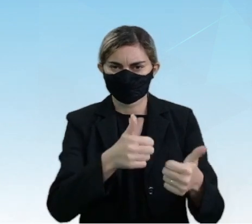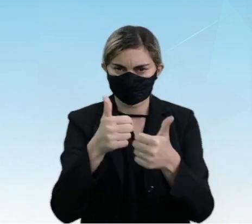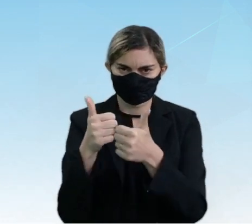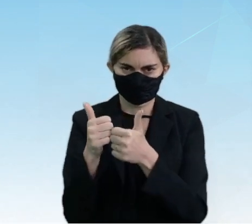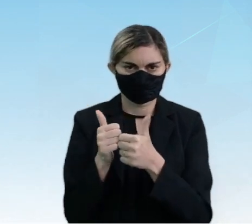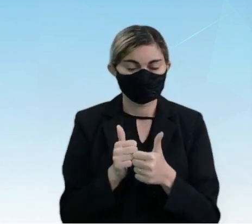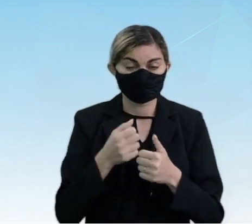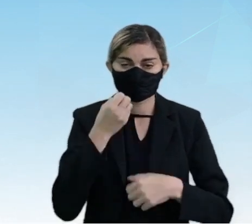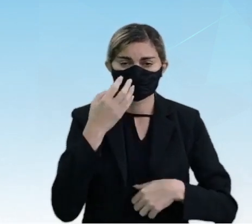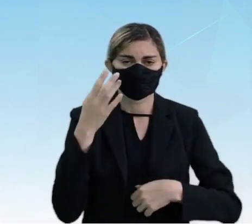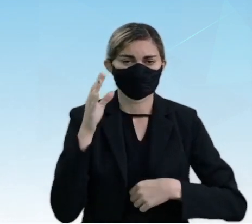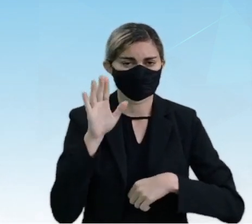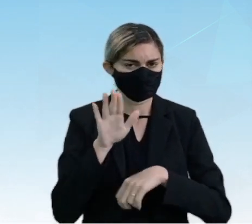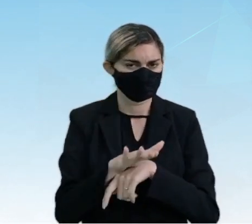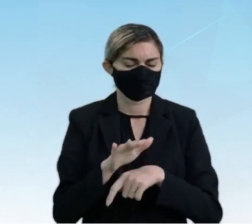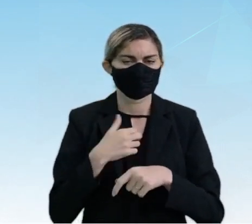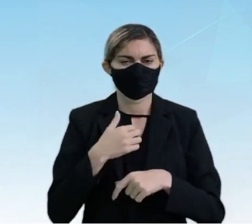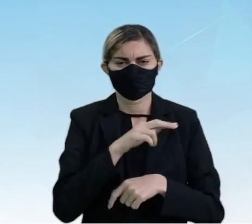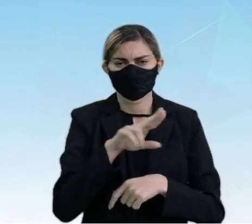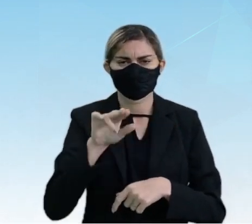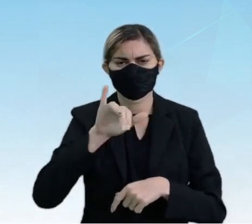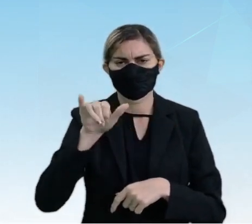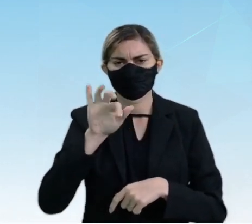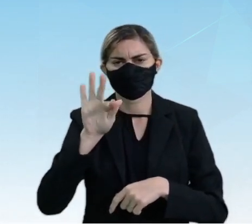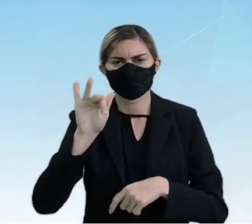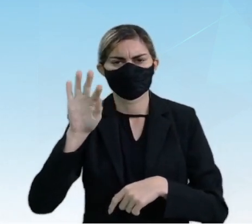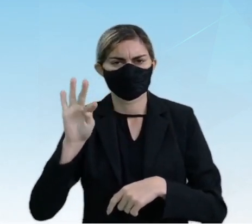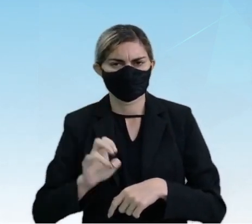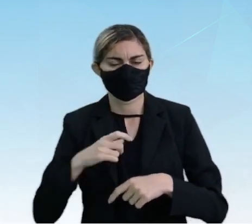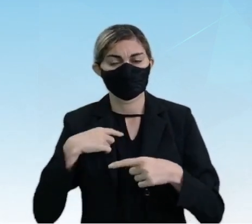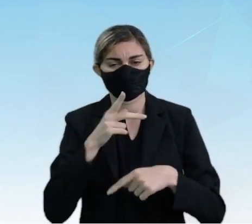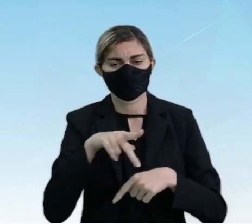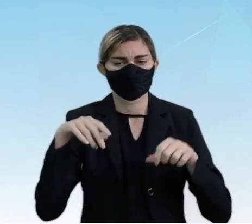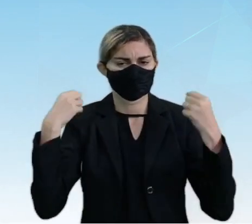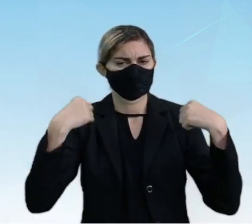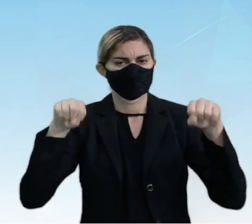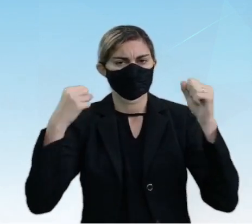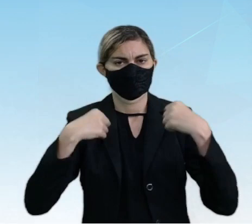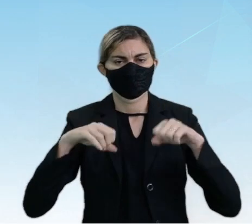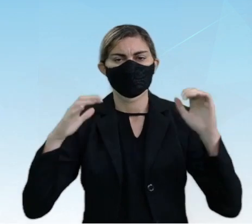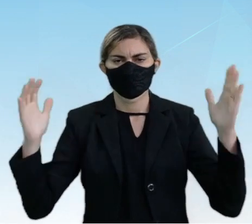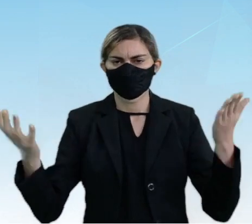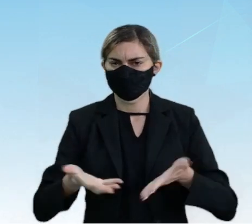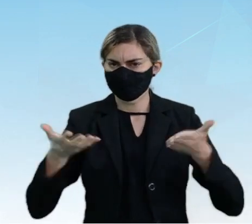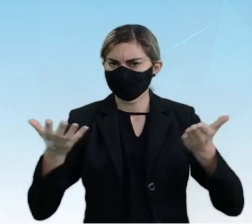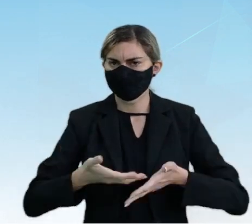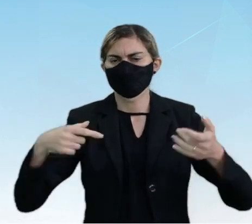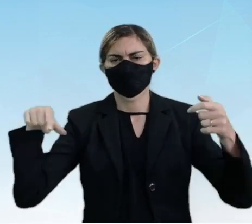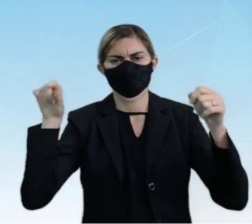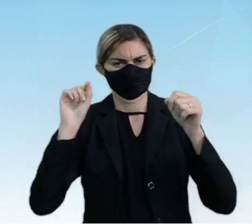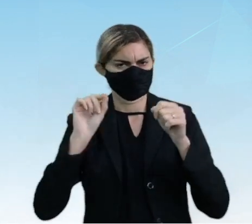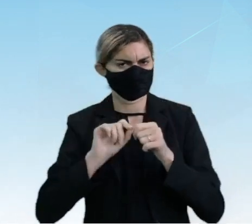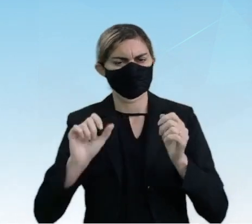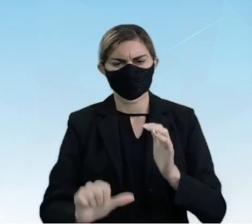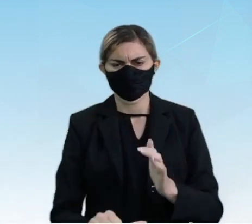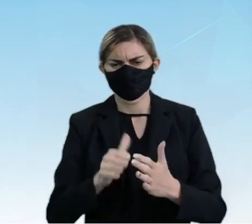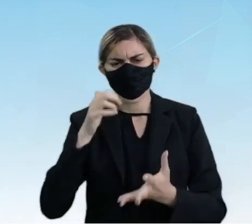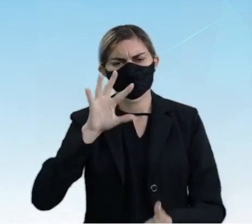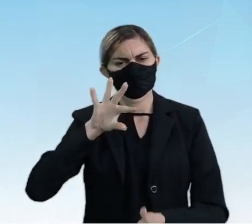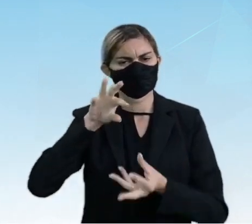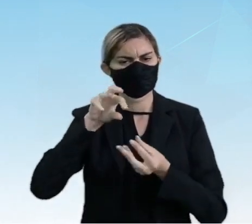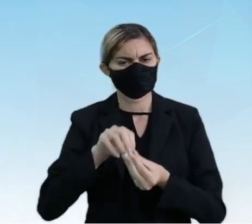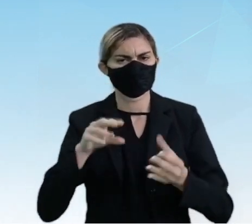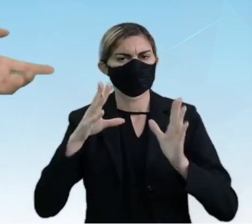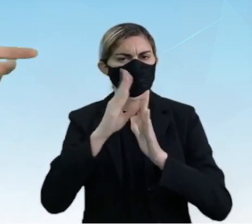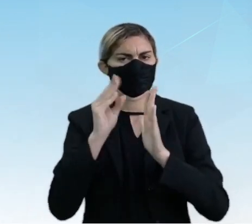Fala pessoal, boa tarde. Meu nome é Jefter Campos, eu sou professor de Educação Física e nós vamos hoje fazer uma primeira revisão de